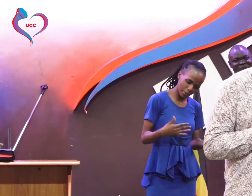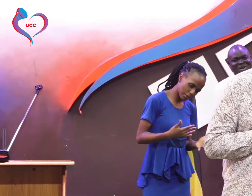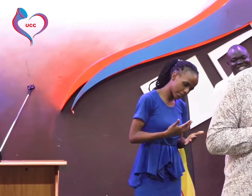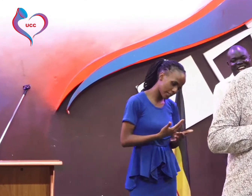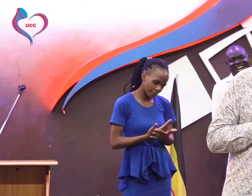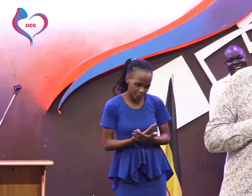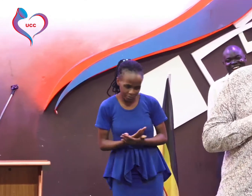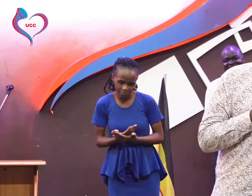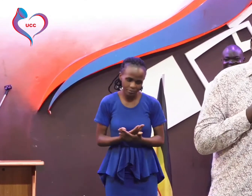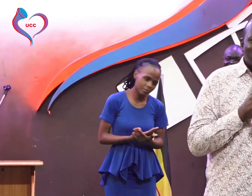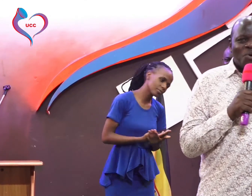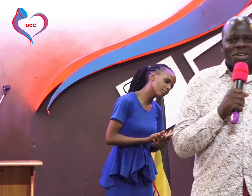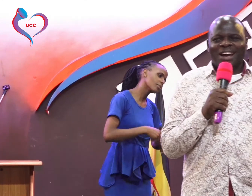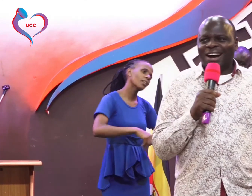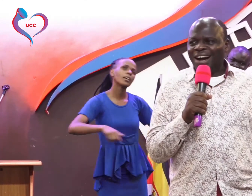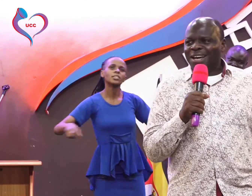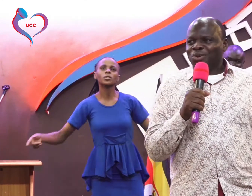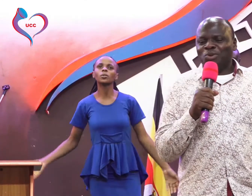okusinga byonna